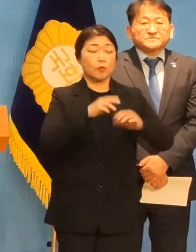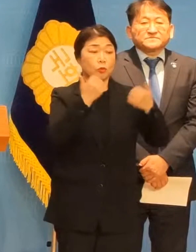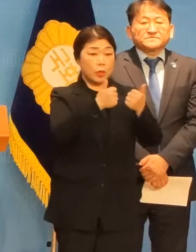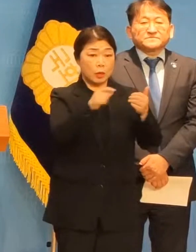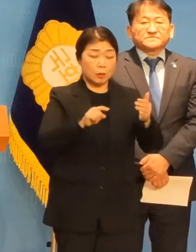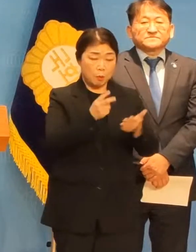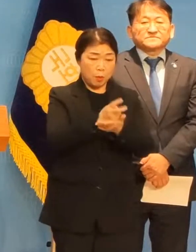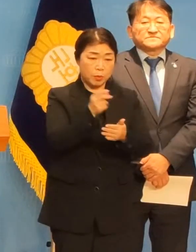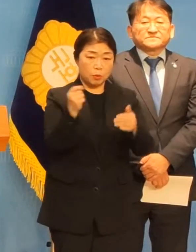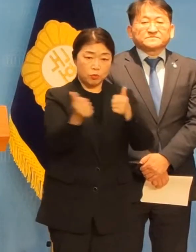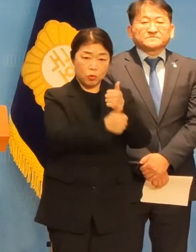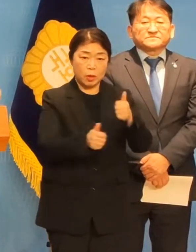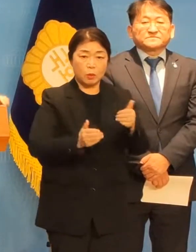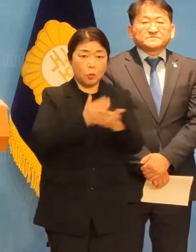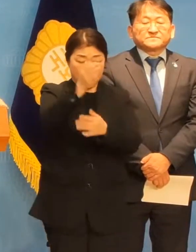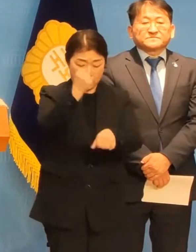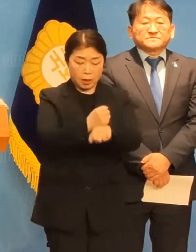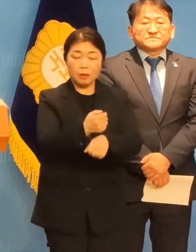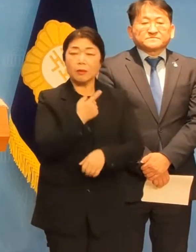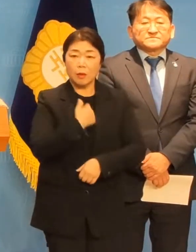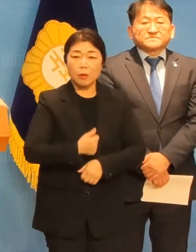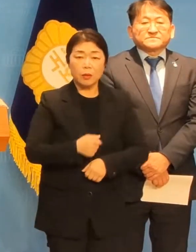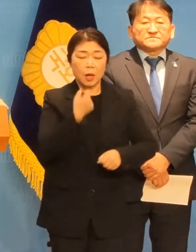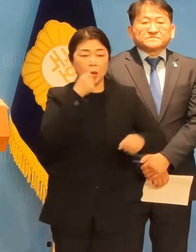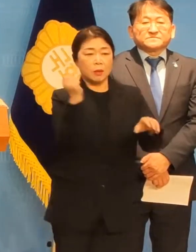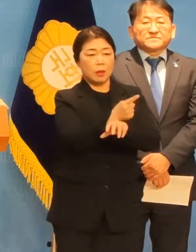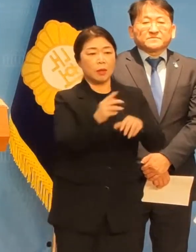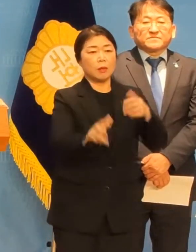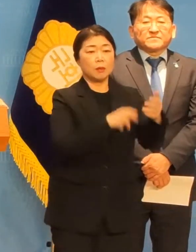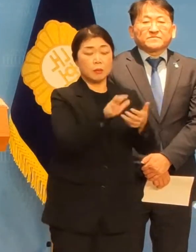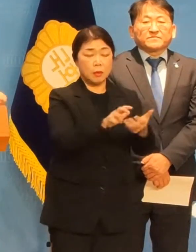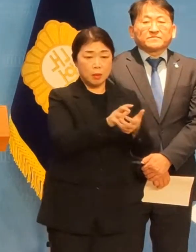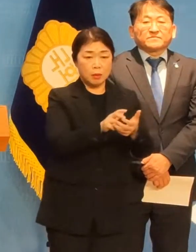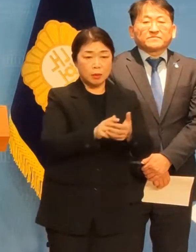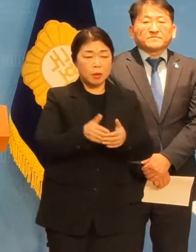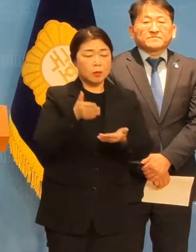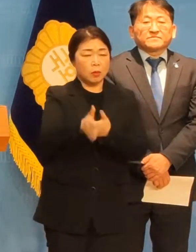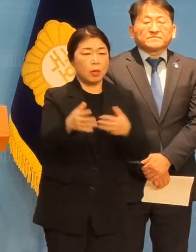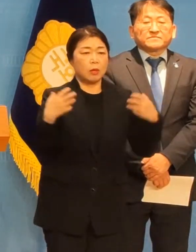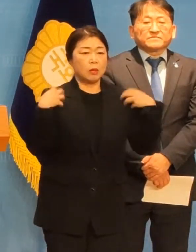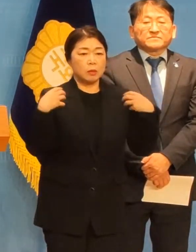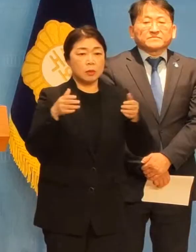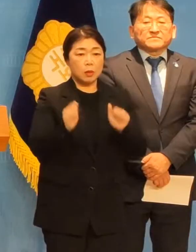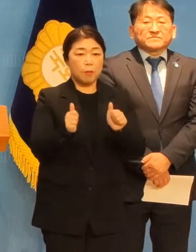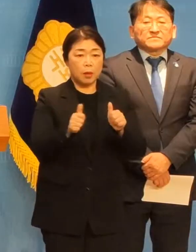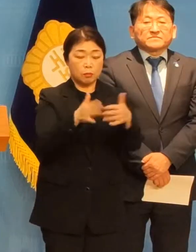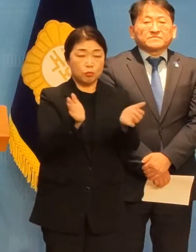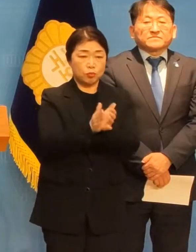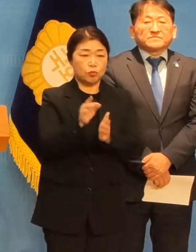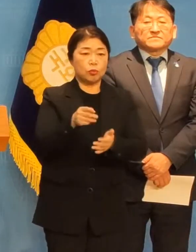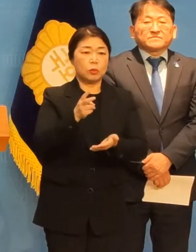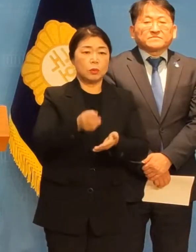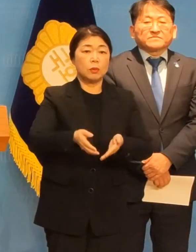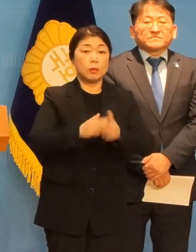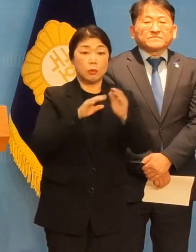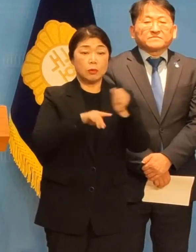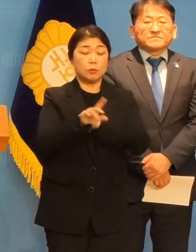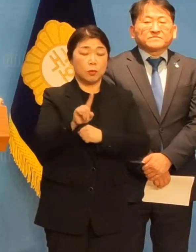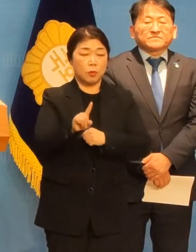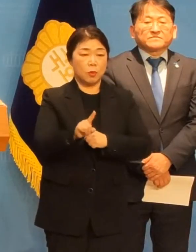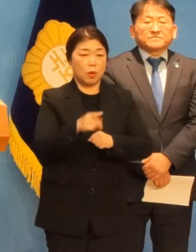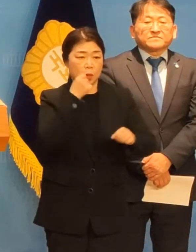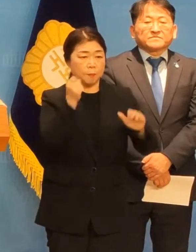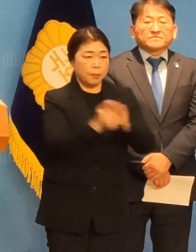국회 법사위원회를 통과한 내란 전담 재판부 법안이 그 취지는 내란